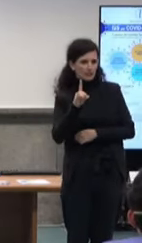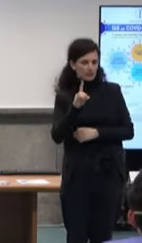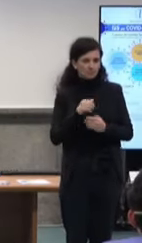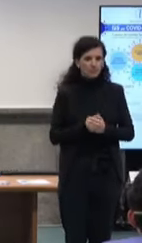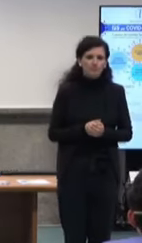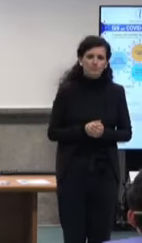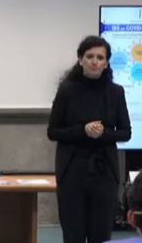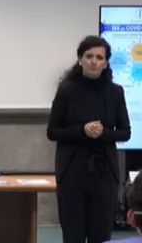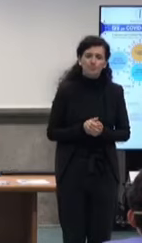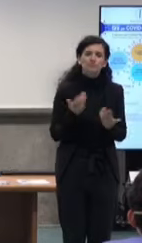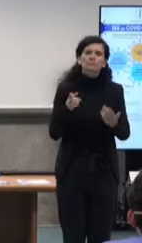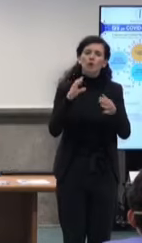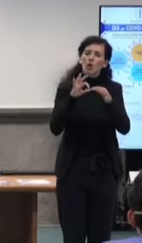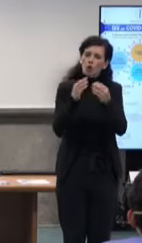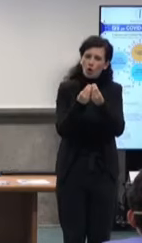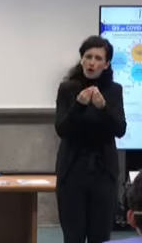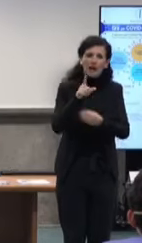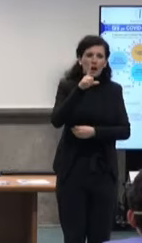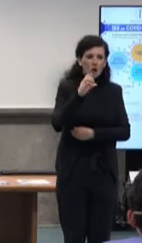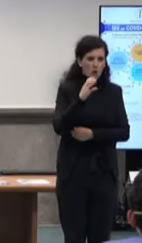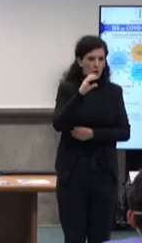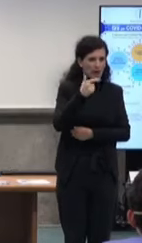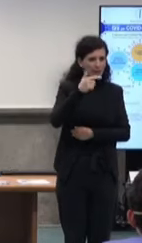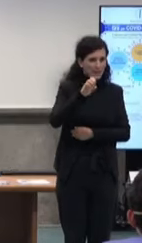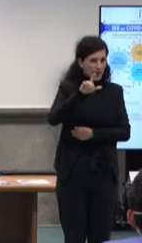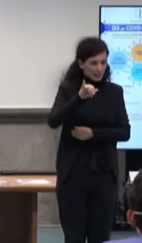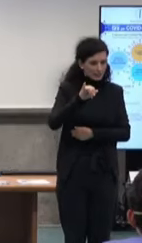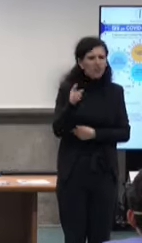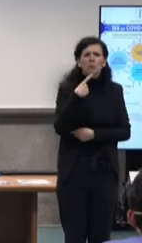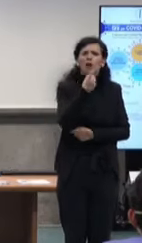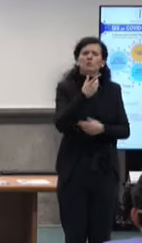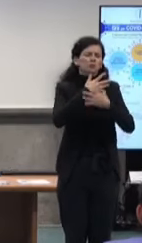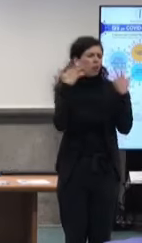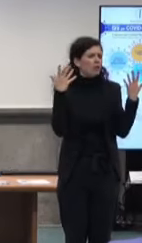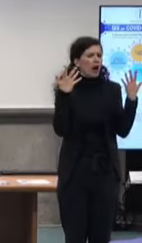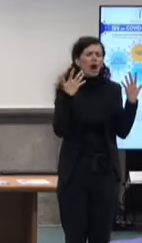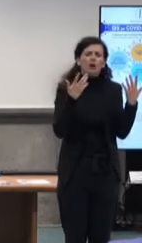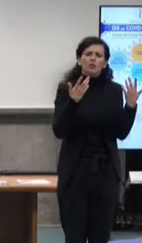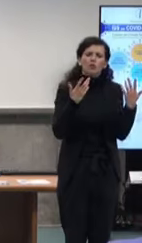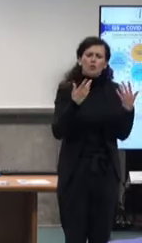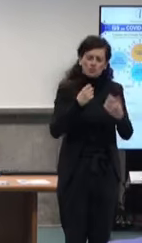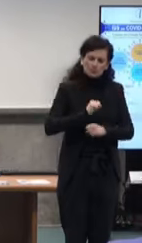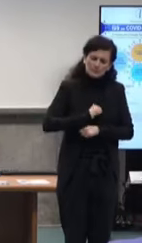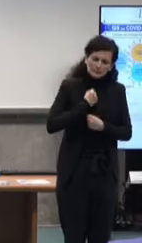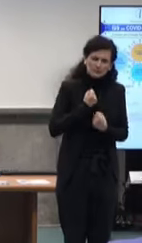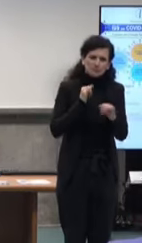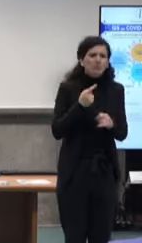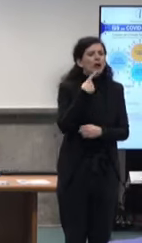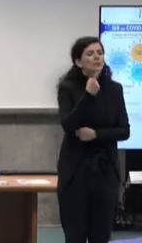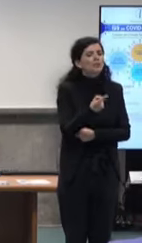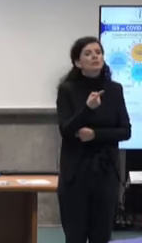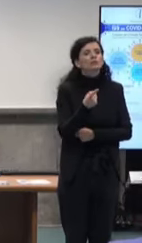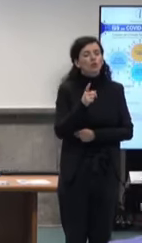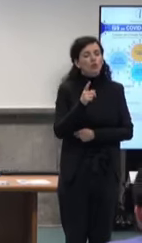il suo collega professor locatelli ieri con diciamo franchezza maritz con dolore ha dichiarato candidamente che soltanto